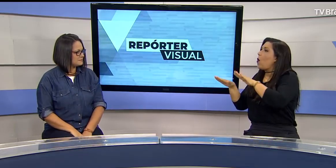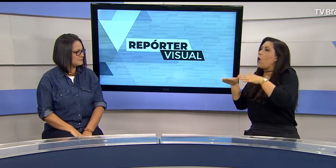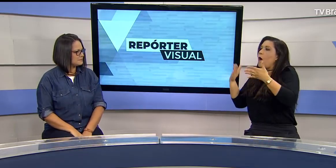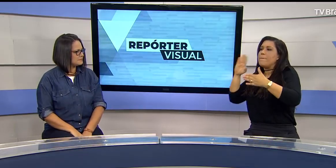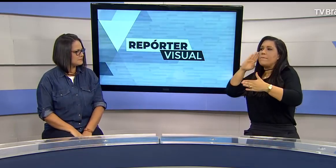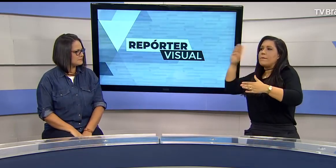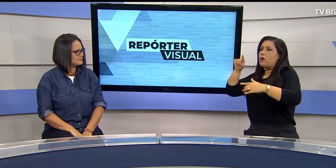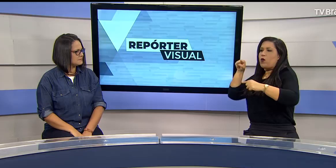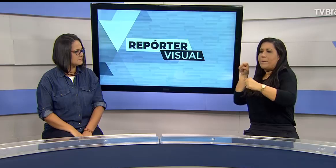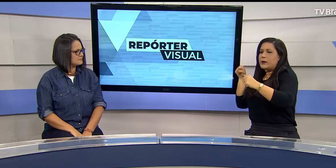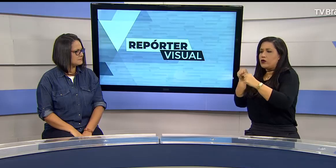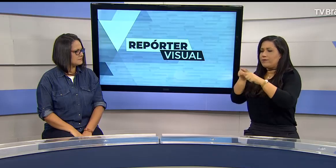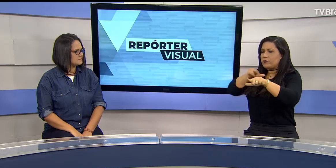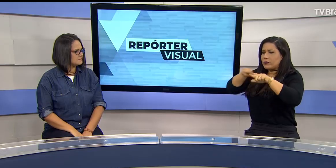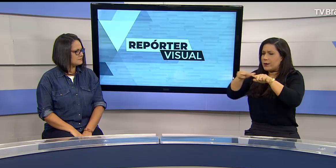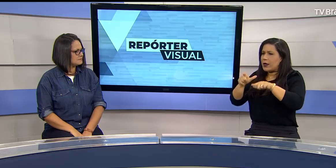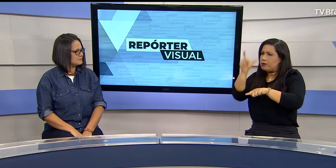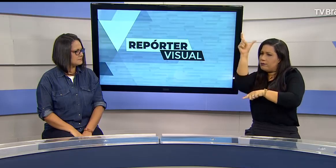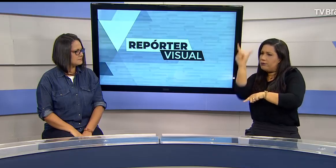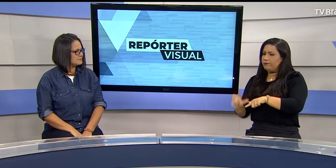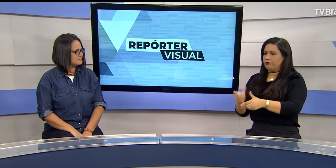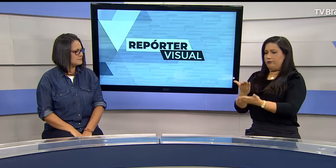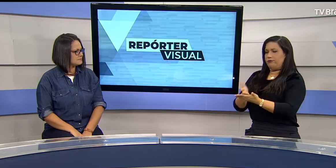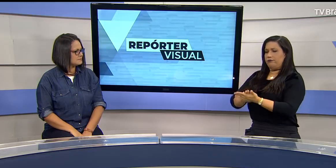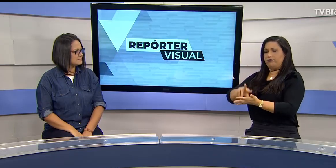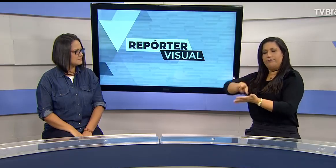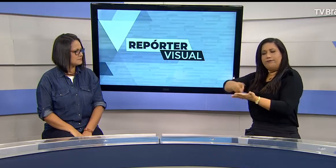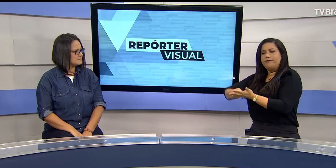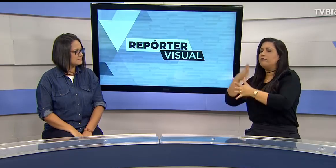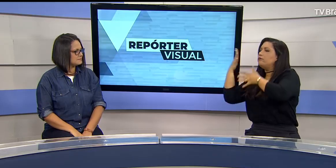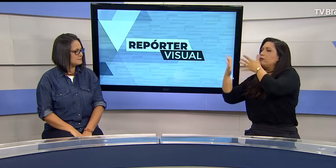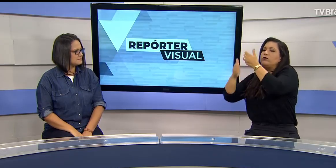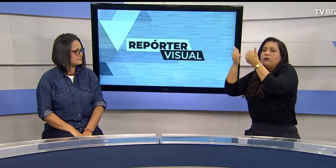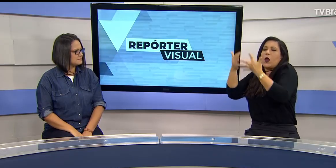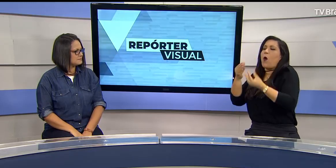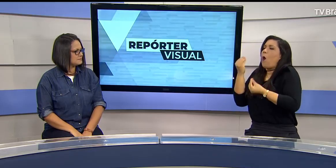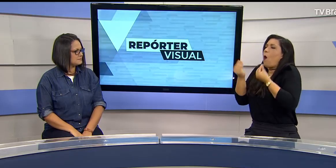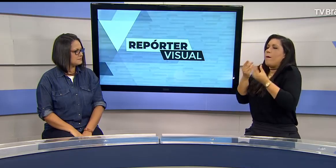a função do trabalho do tradutor e intérprete de Libras?